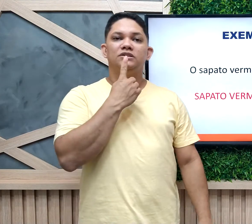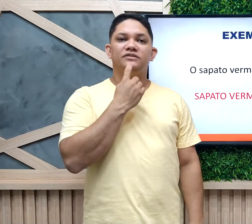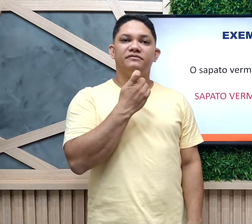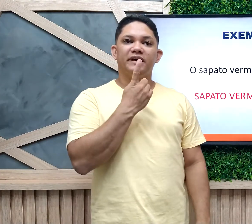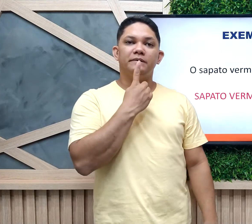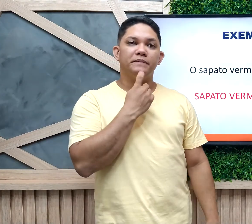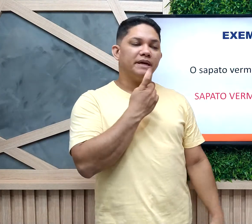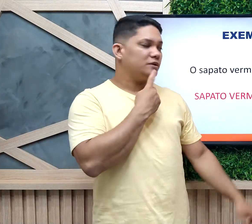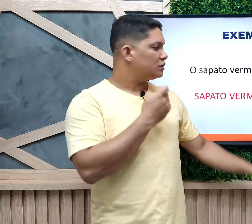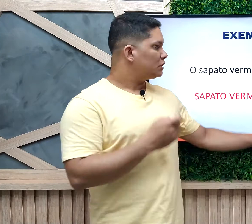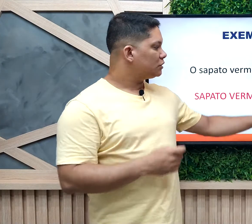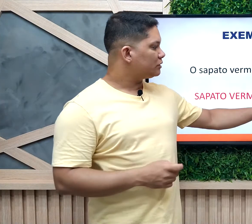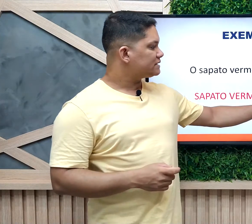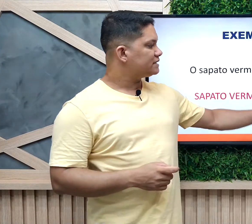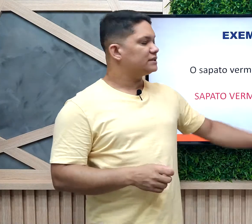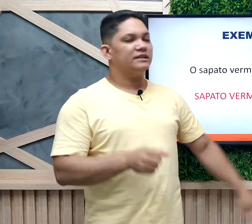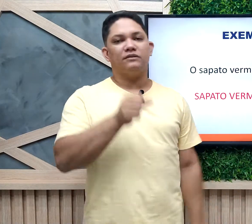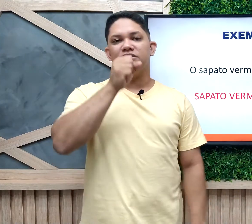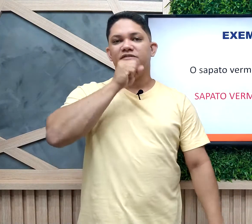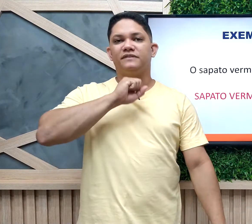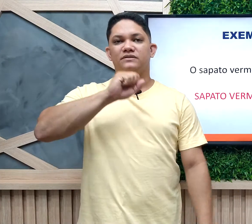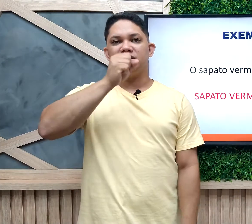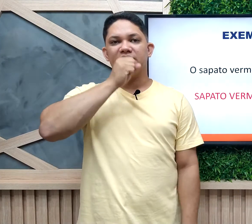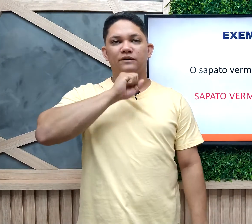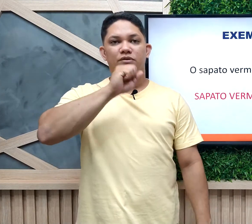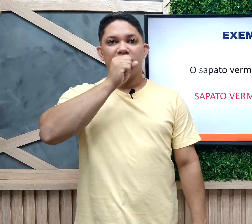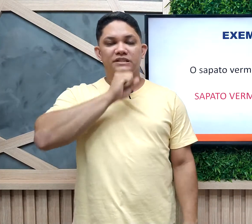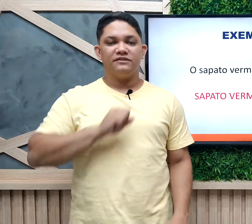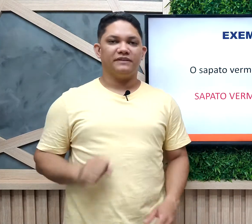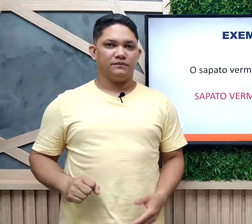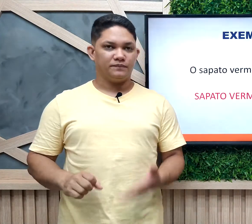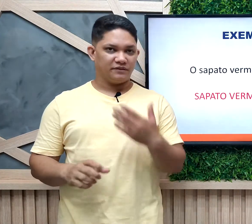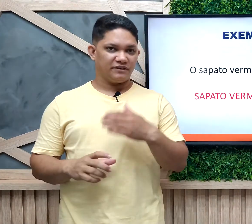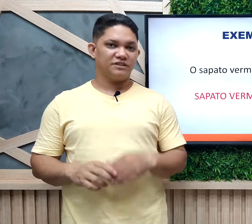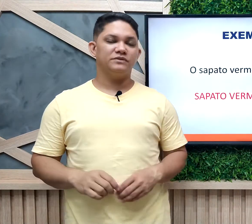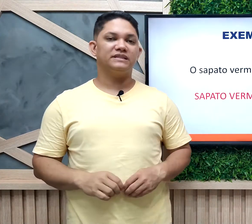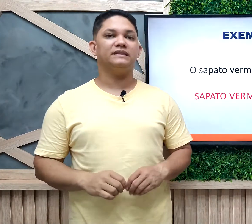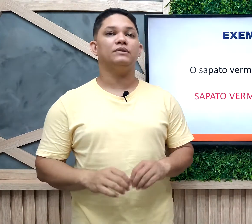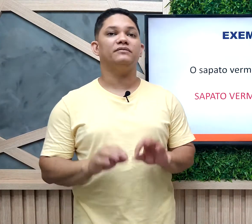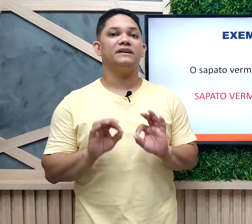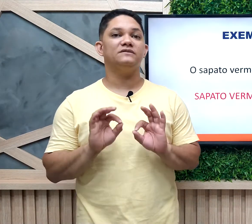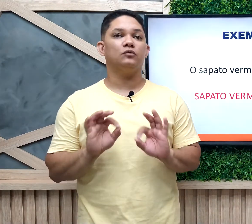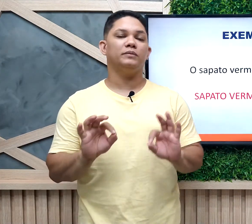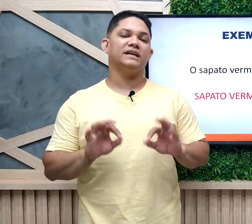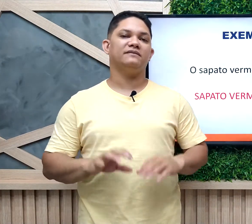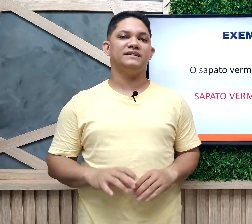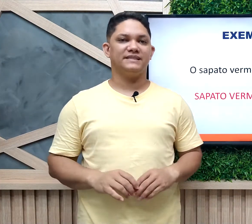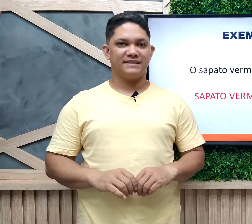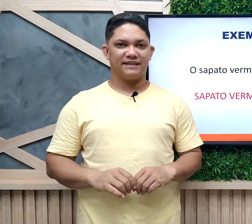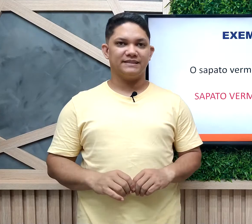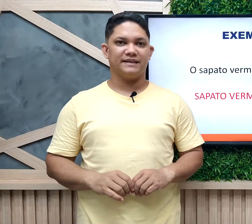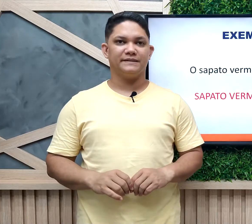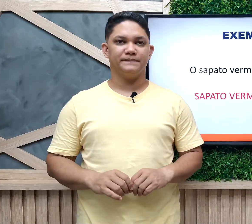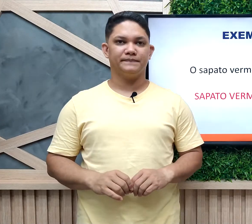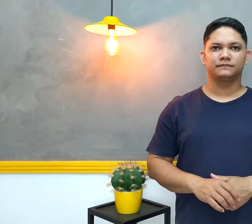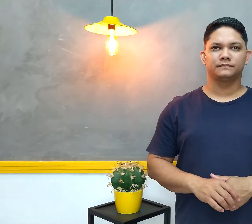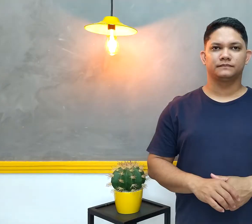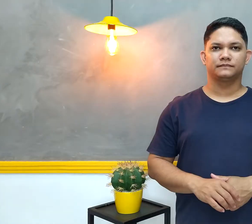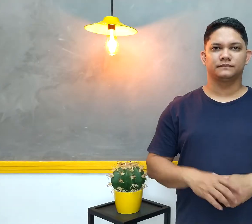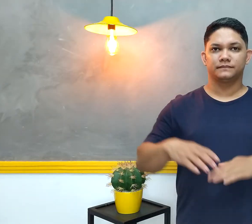de vermelho, logo em seguida então a gente faz o sinal de velho. Vejamos então a frase, como é que ela vai ser sinalizada.